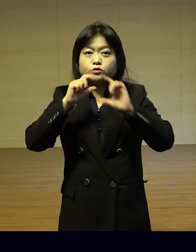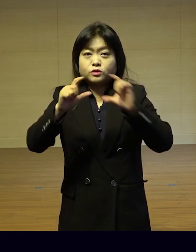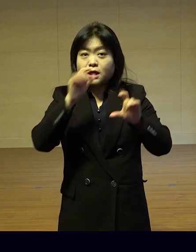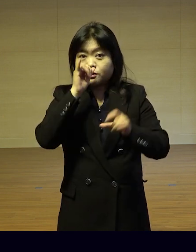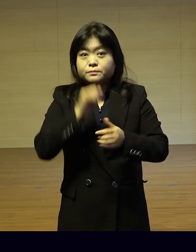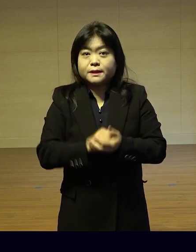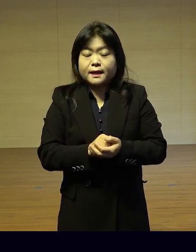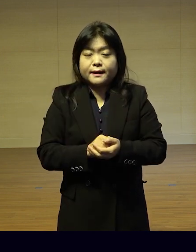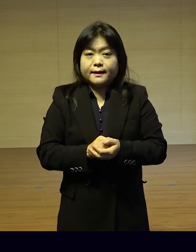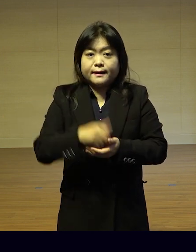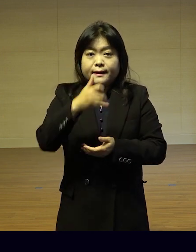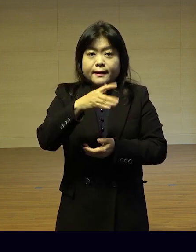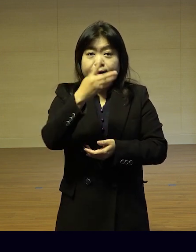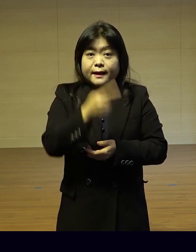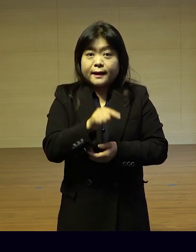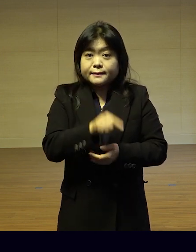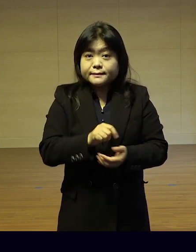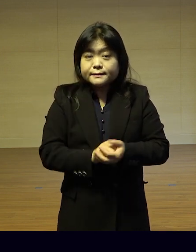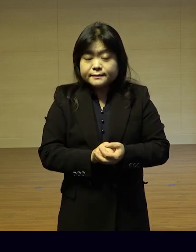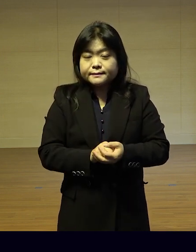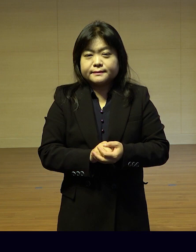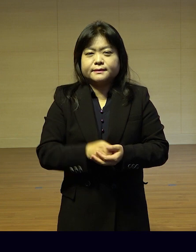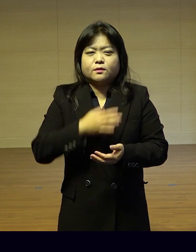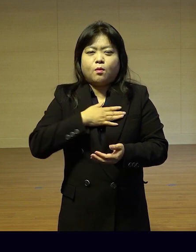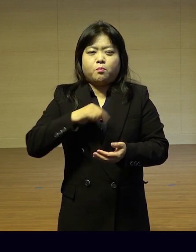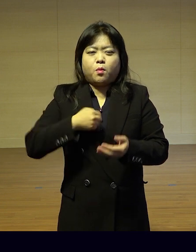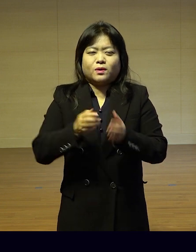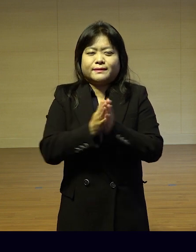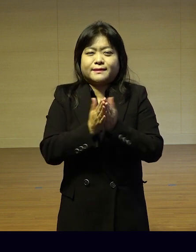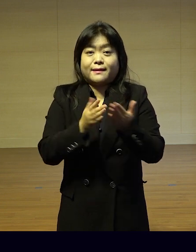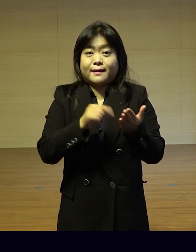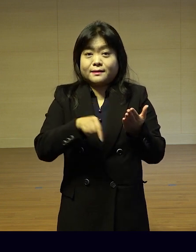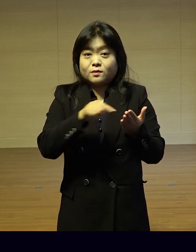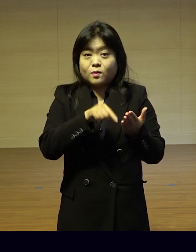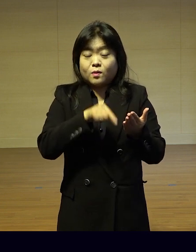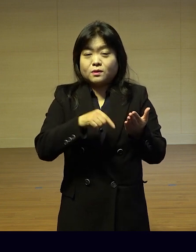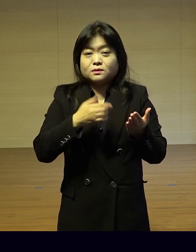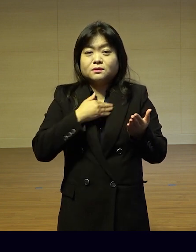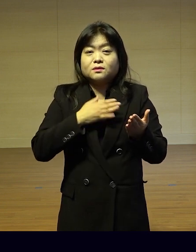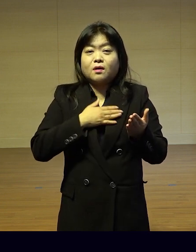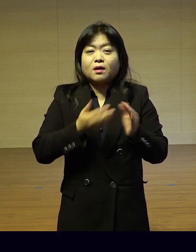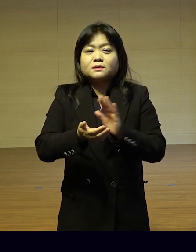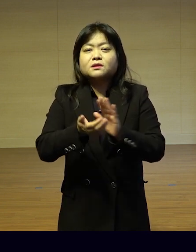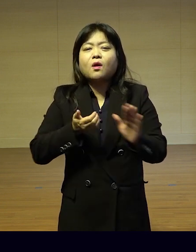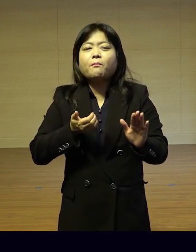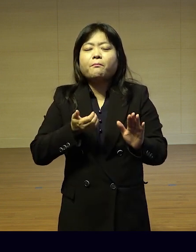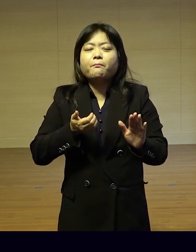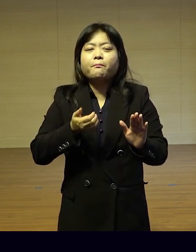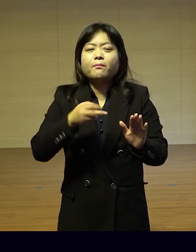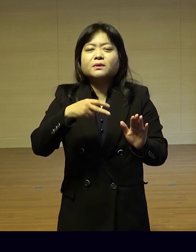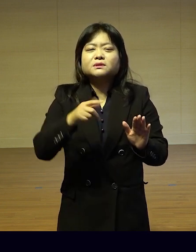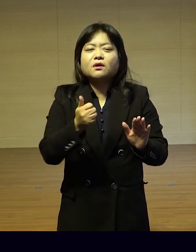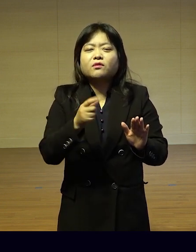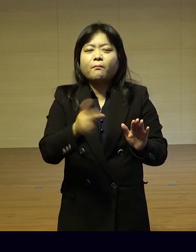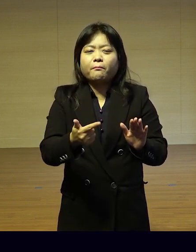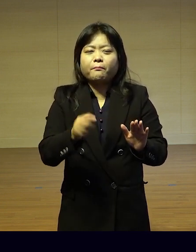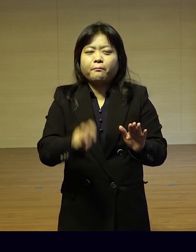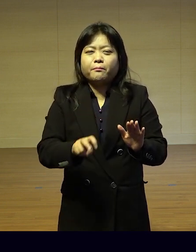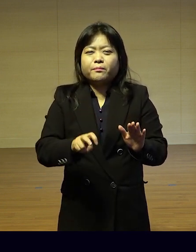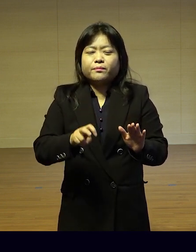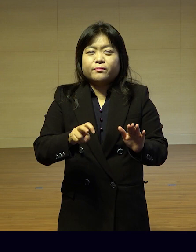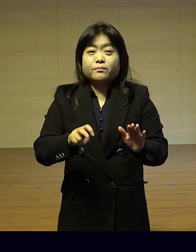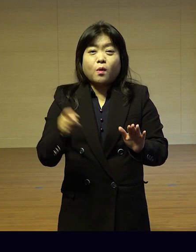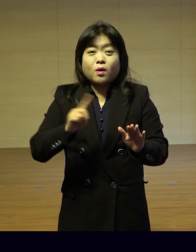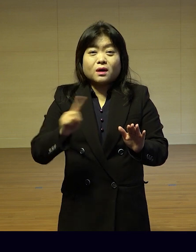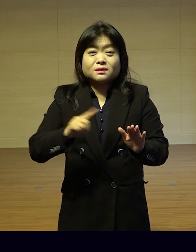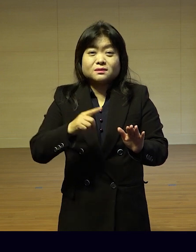그런데 칸트는 본인 자신이 저서에서도 자기는 선험적 관념론의 입장을 취하고 있다고 얘기하고 있지만은